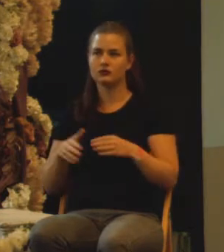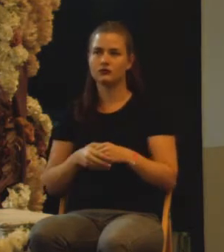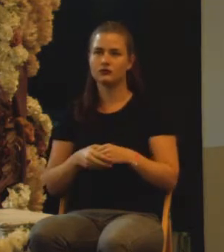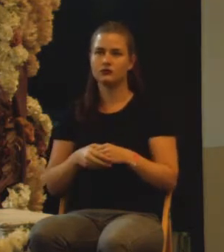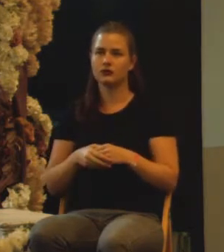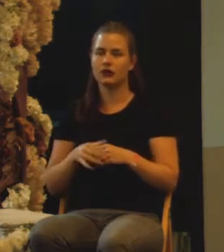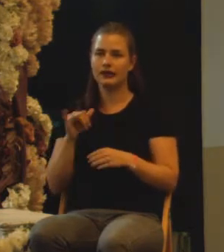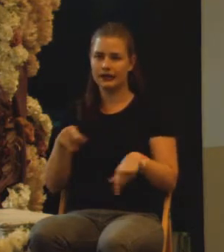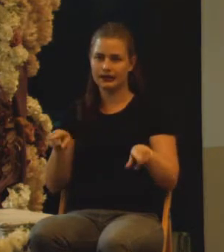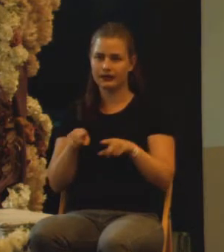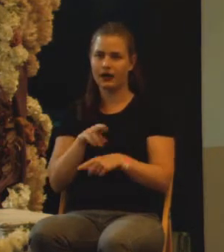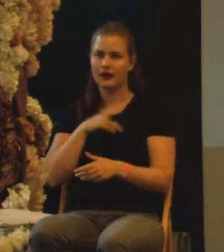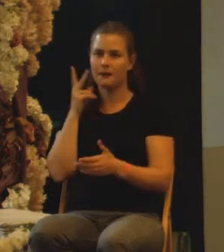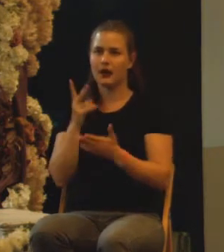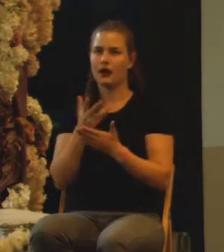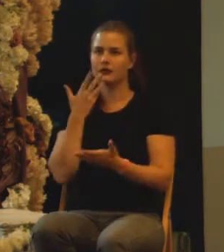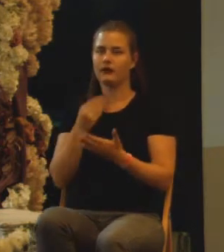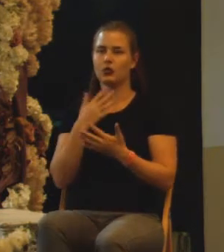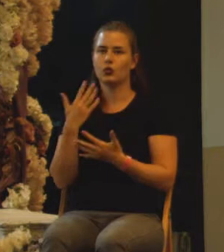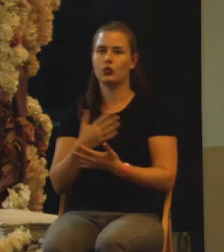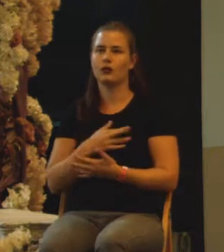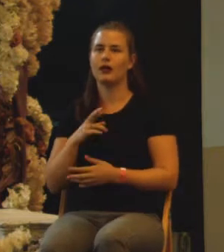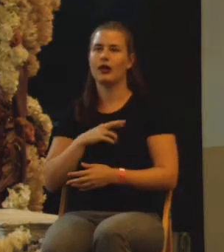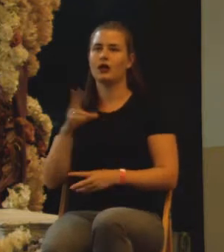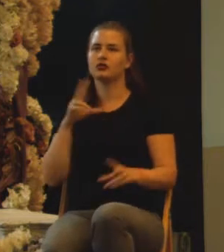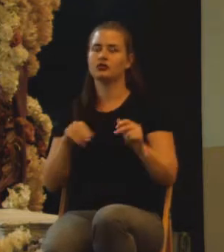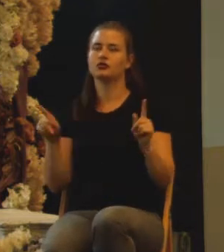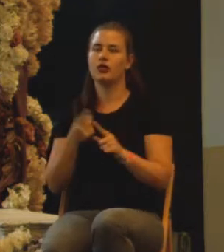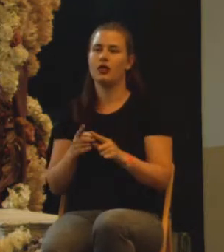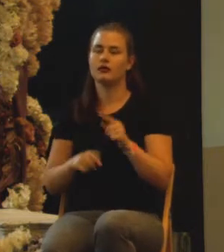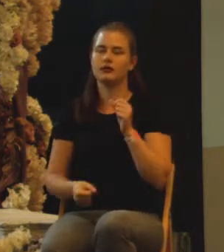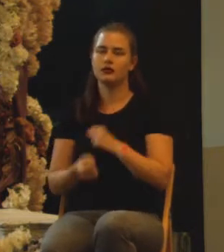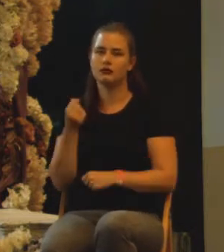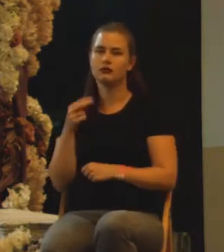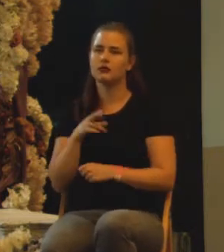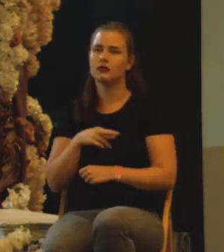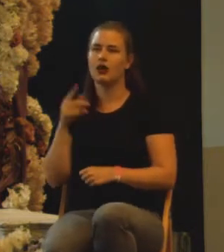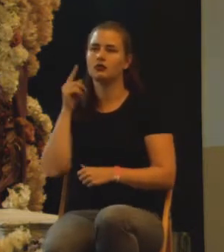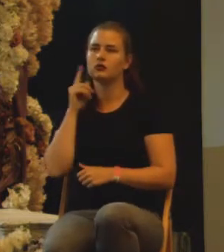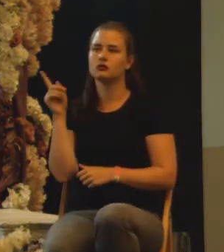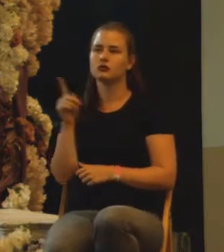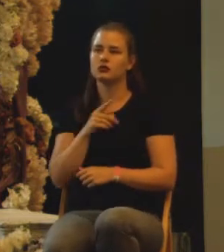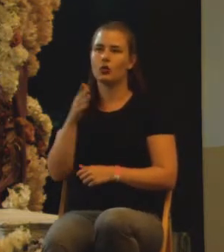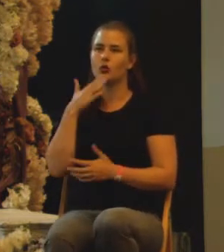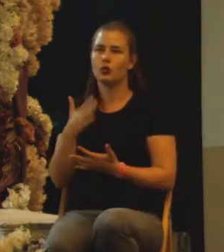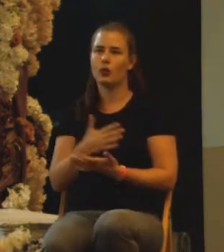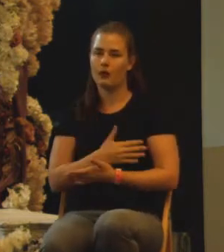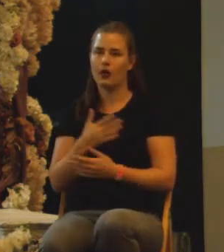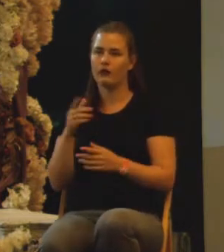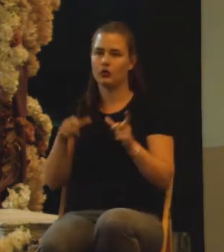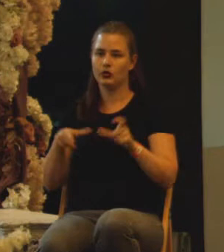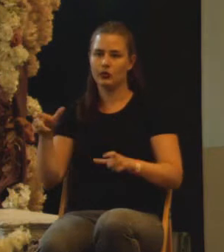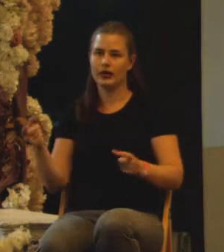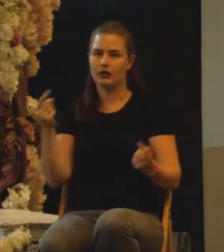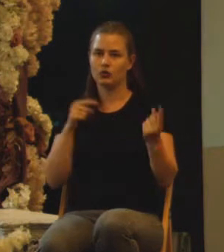И так я проявляю свою любовь. Я считаю, что это херня. Я думаю, что любовь людей